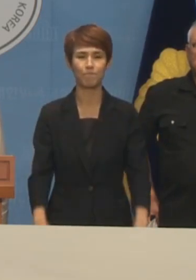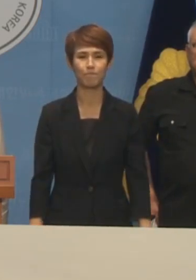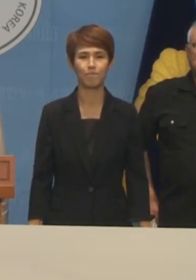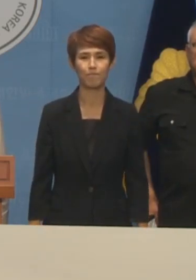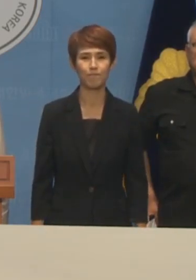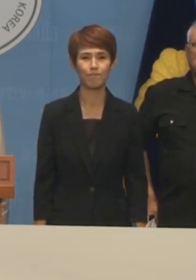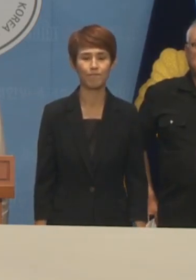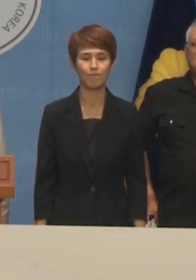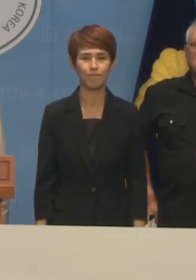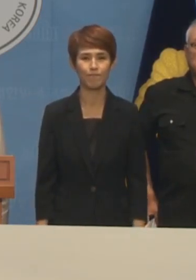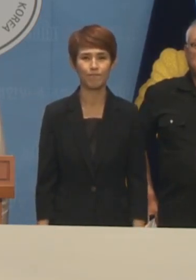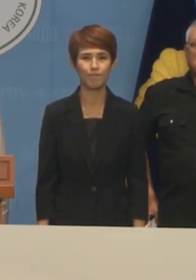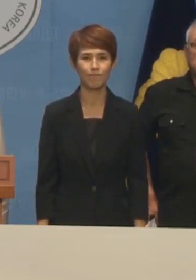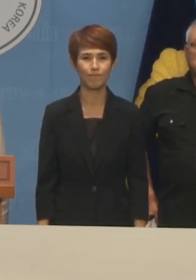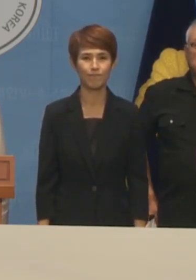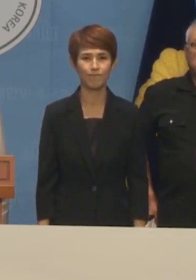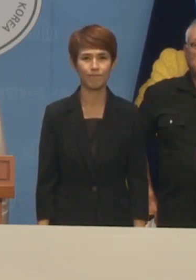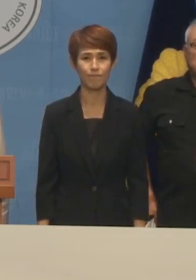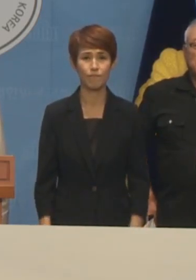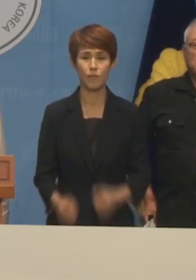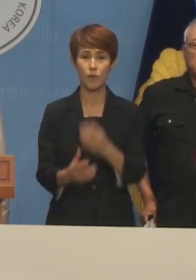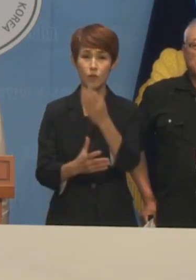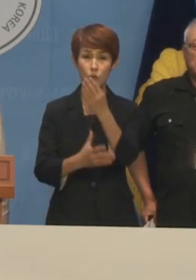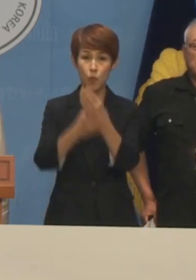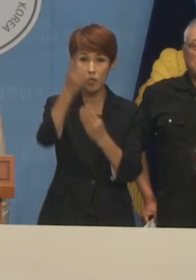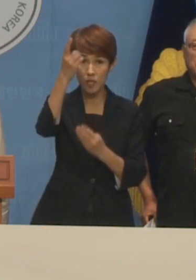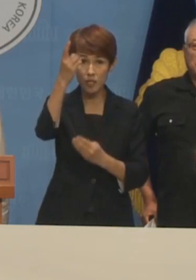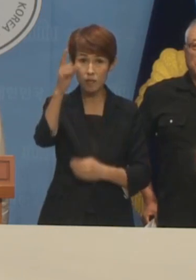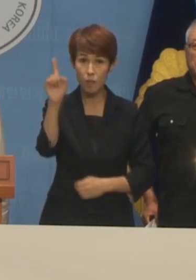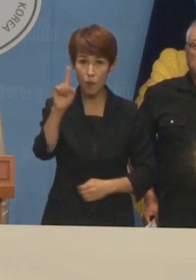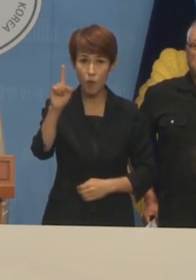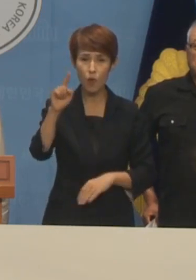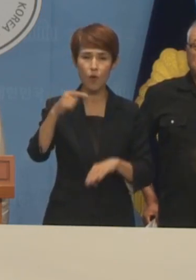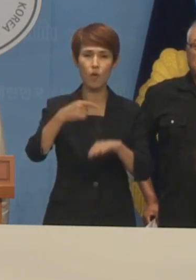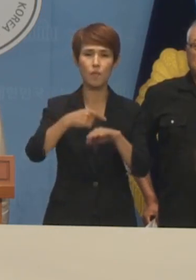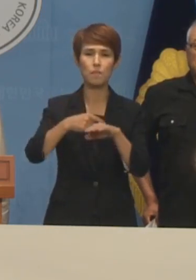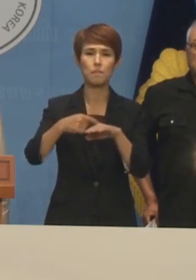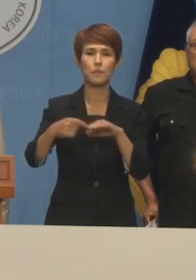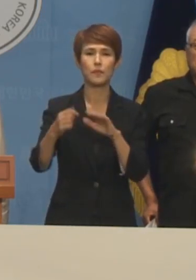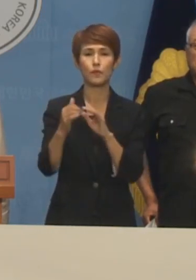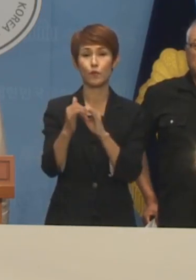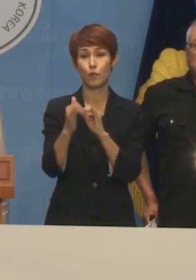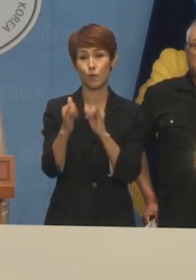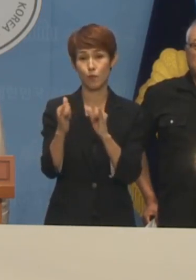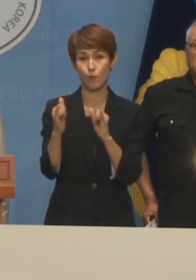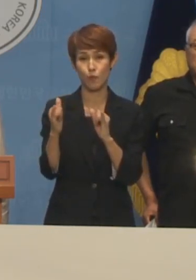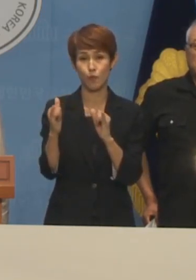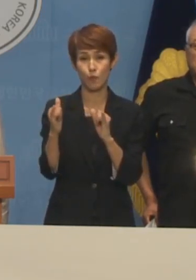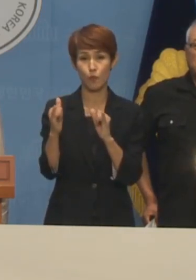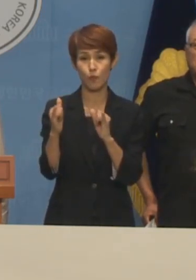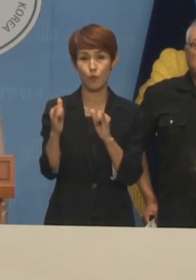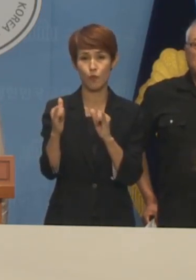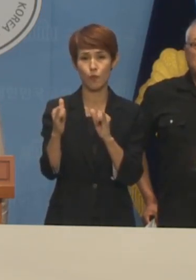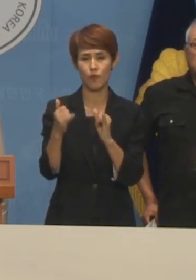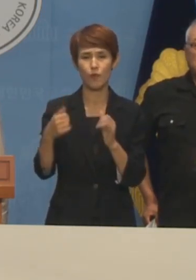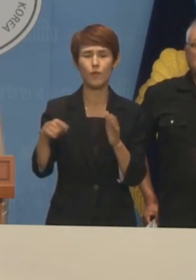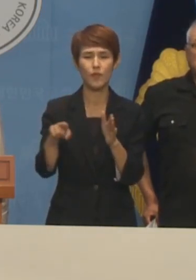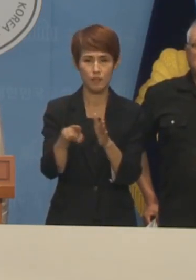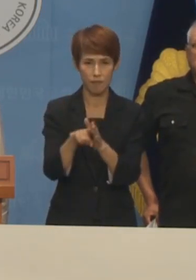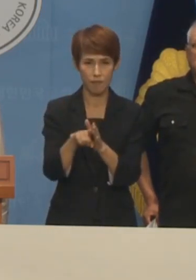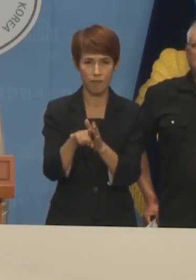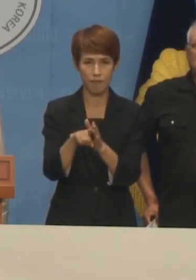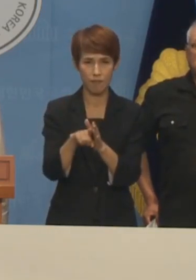그 결과 통일은 민족 상잔을 겪었기 때문에 상흔이